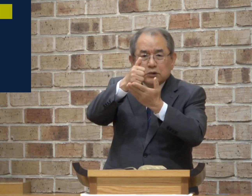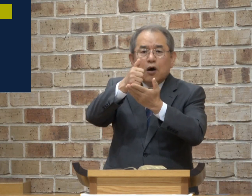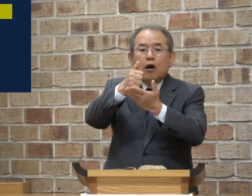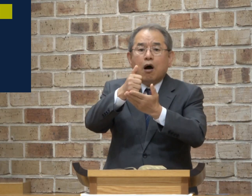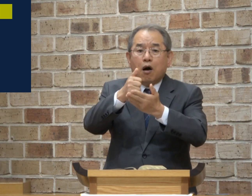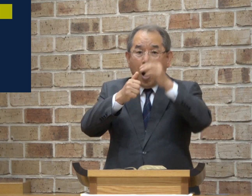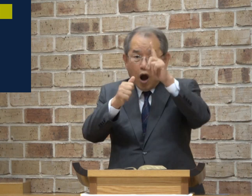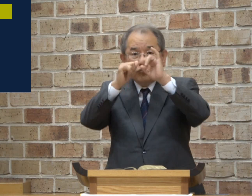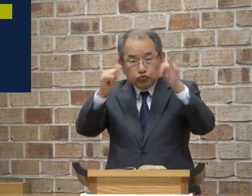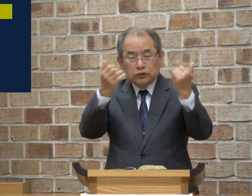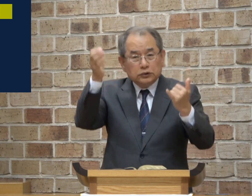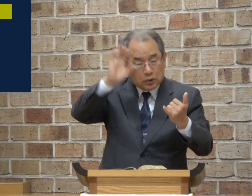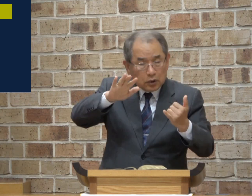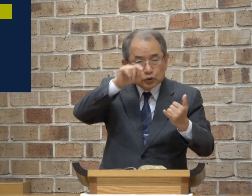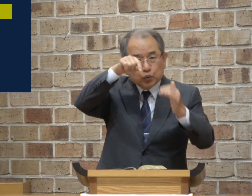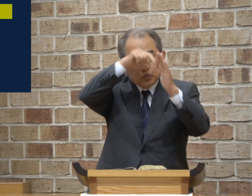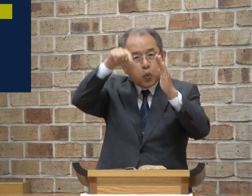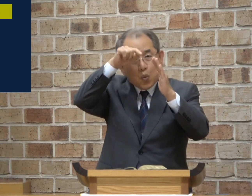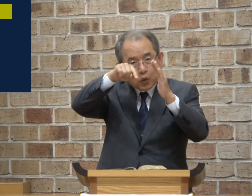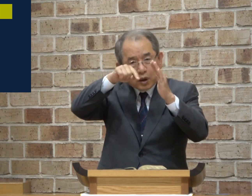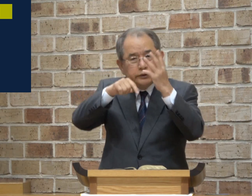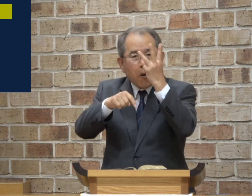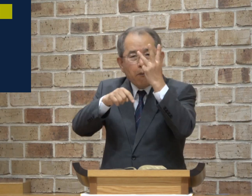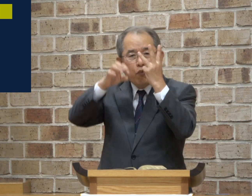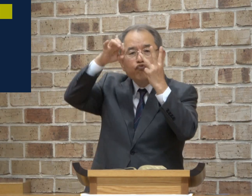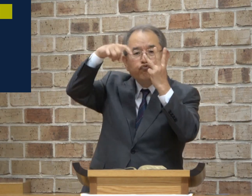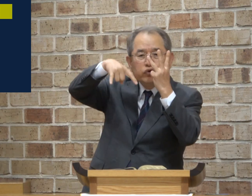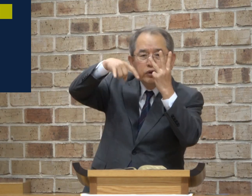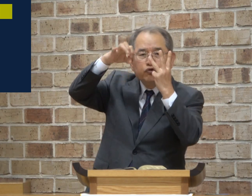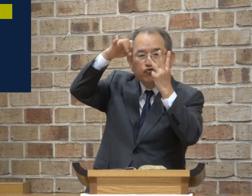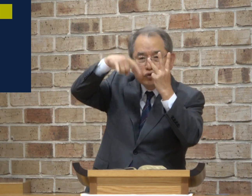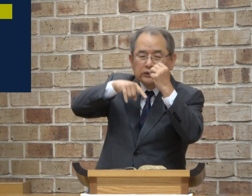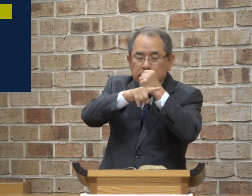하나님은 한 분이시지만 그 안에